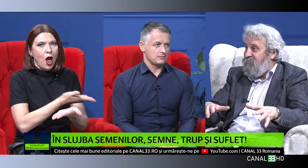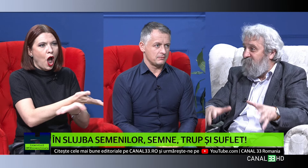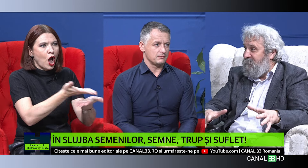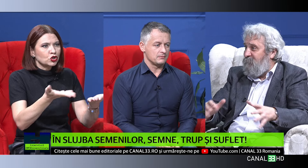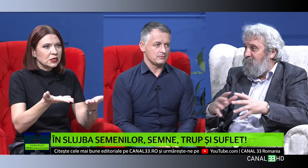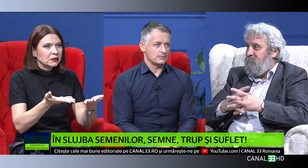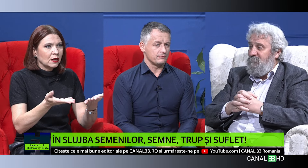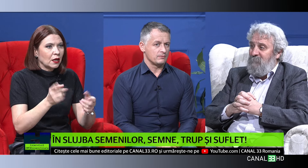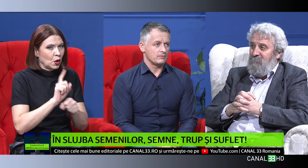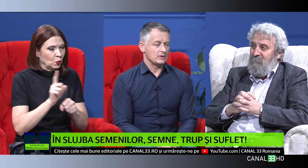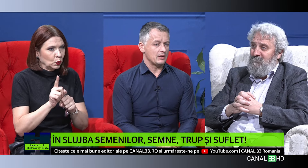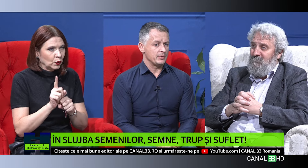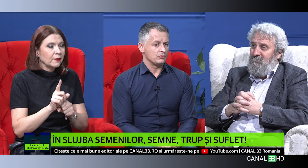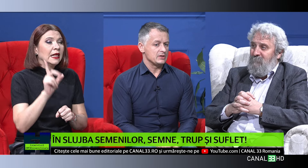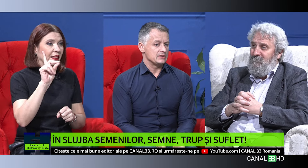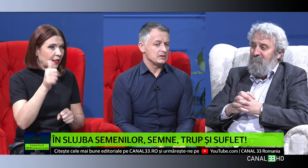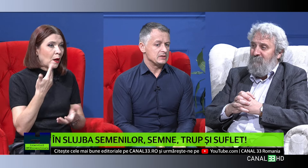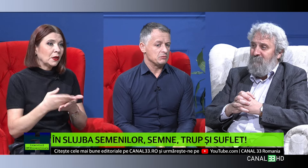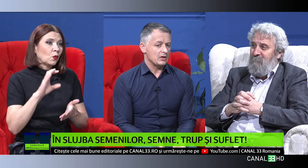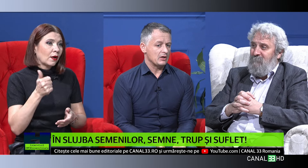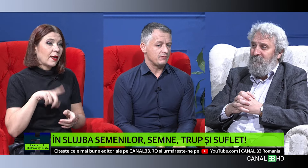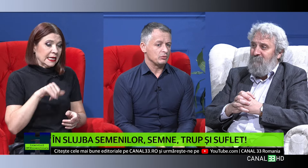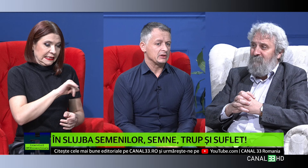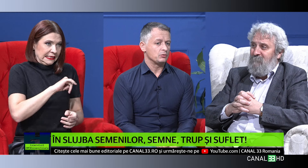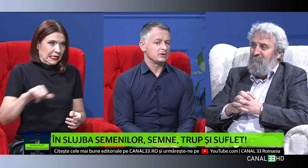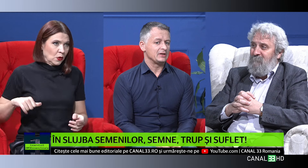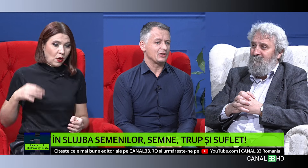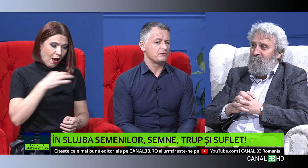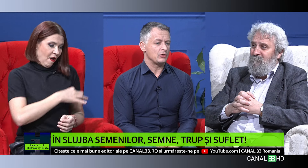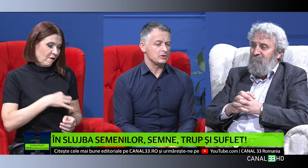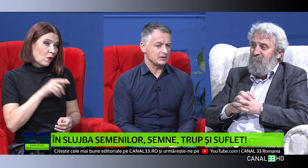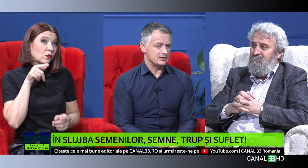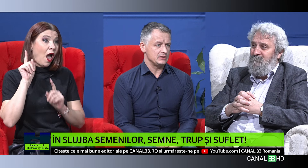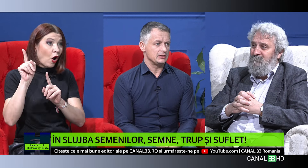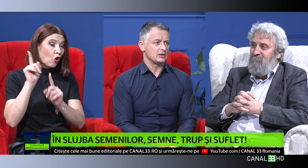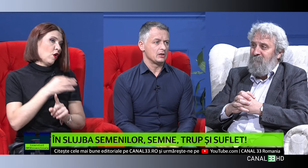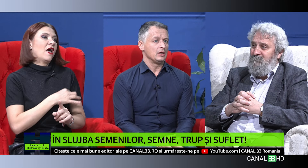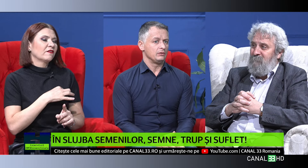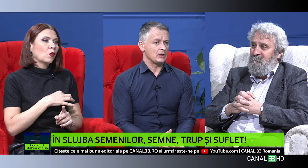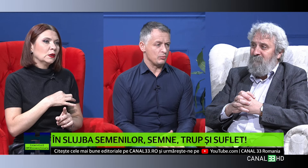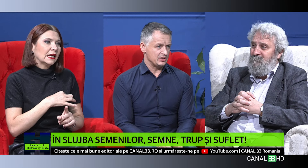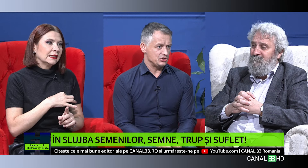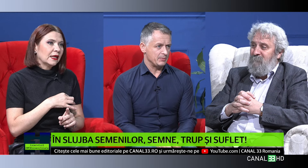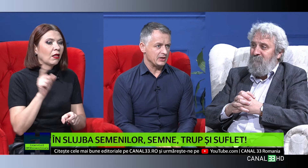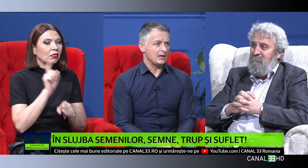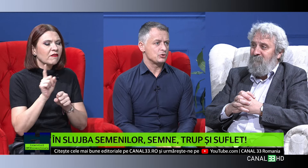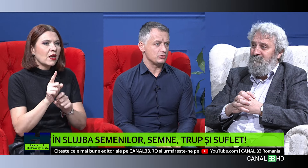acestei stări de lucru. Da, pentru că este singura facultate unde, în cadrul facultății, anumite discipline ne-am